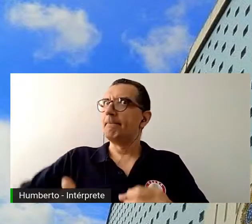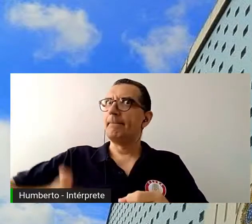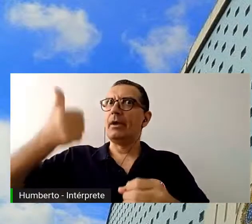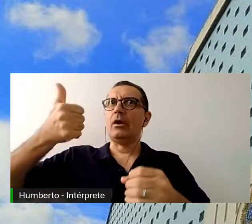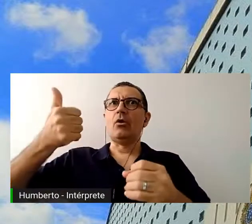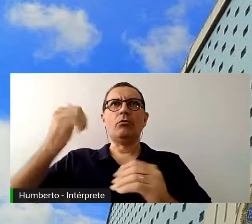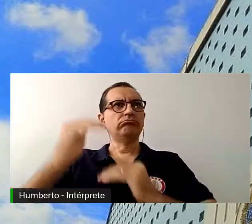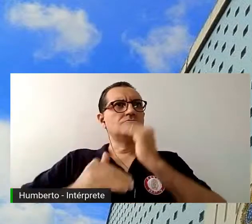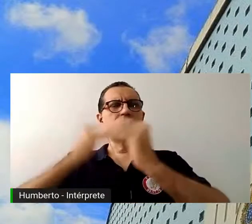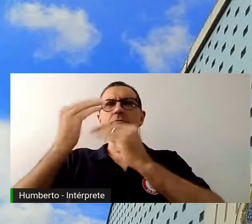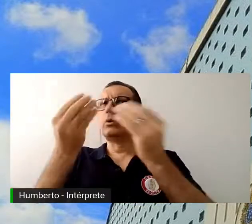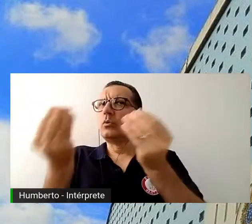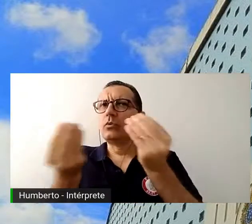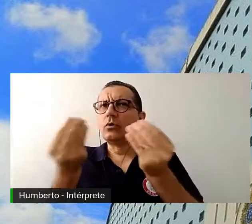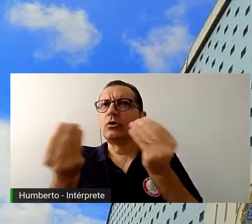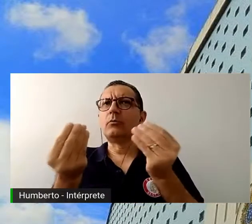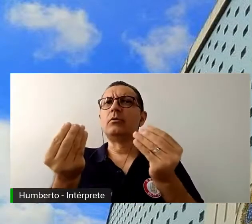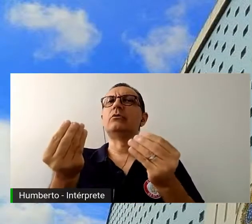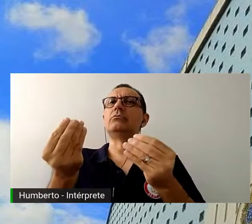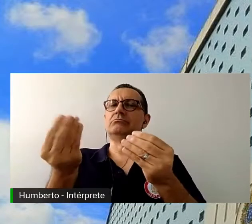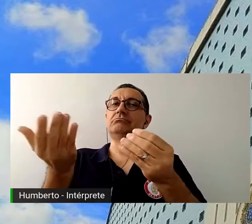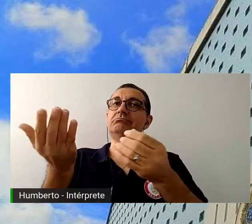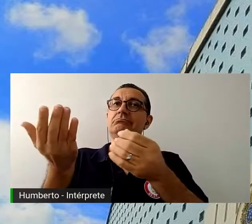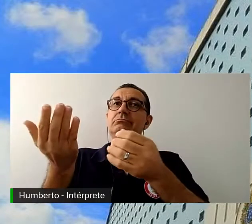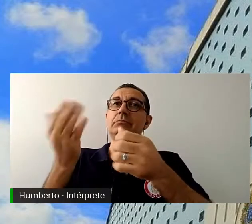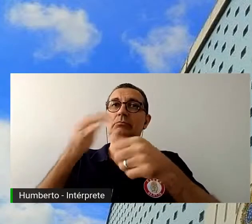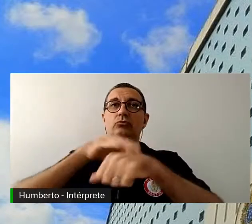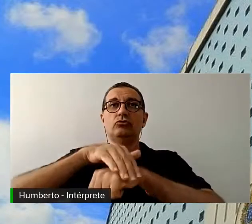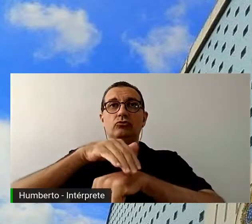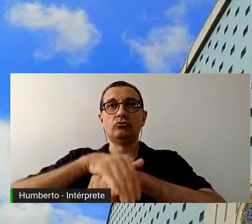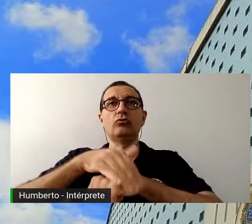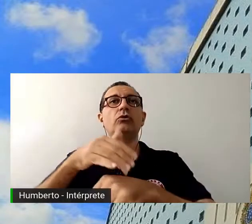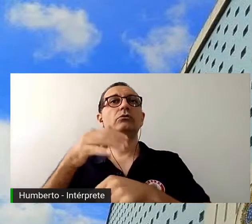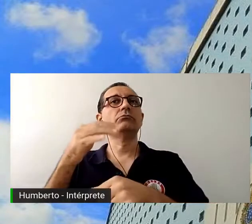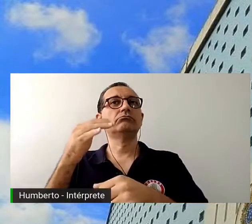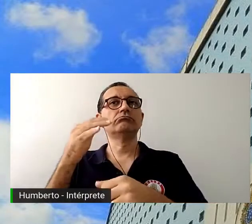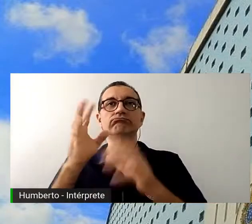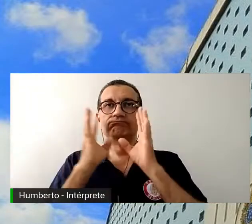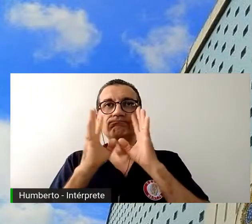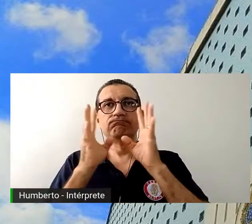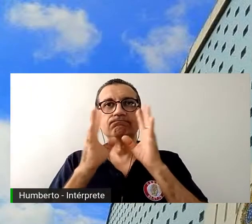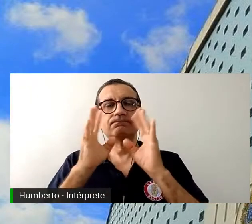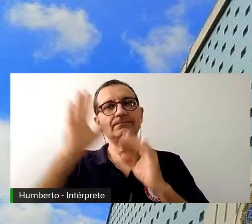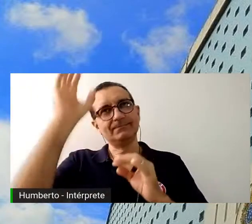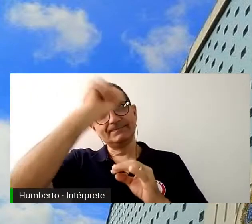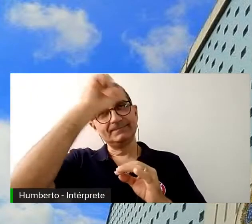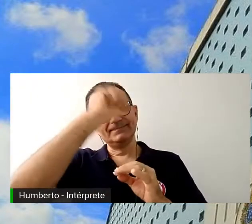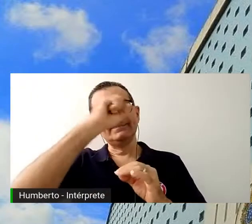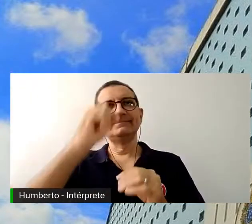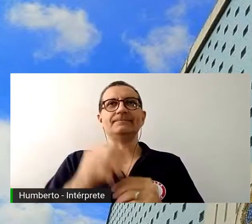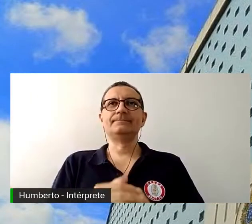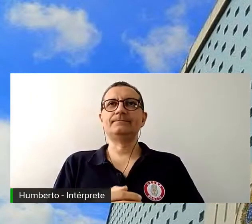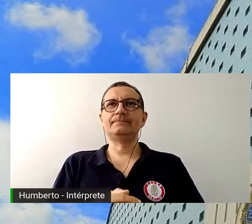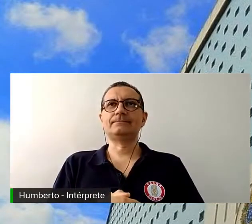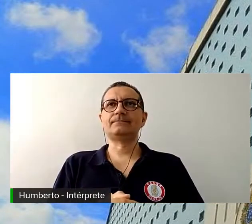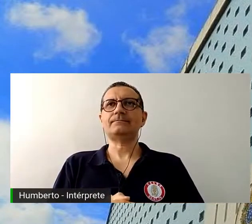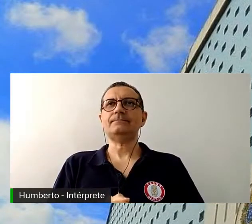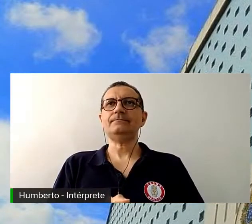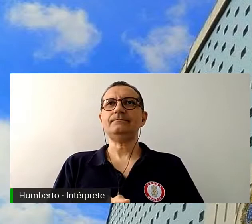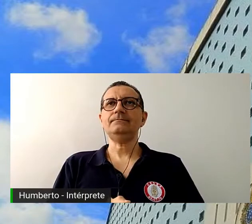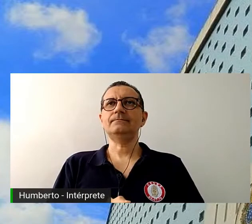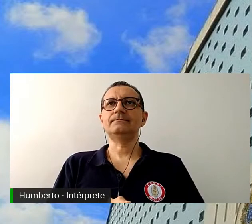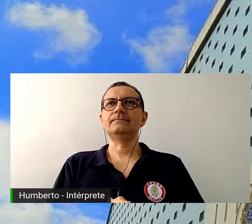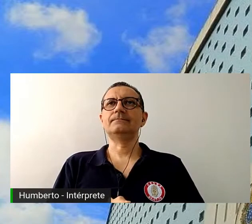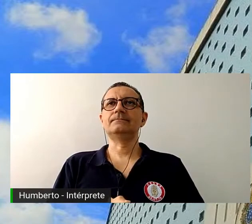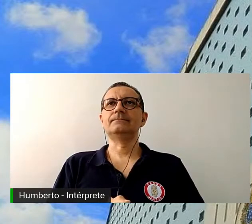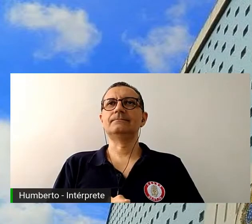pudermos voltar, e mesmo nesse modo tecnológico, né, que a gente consiga realizar nosso trabalho com qualidade.